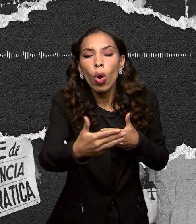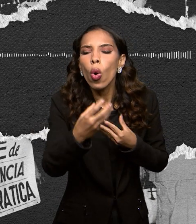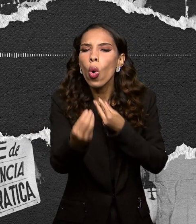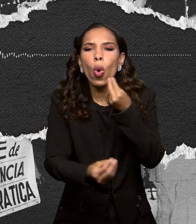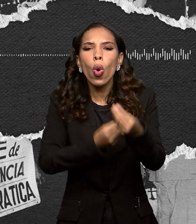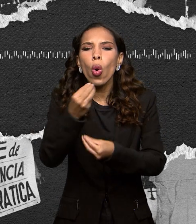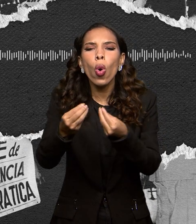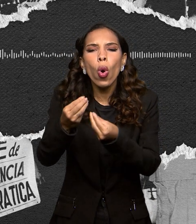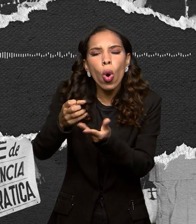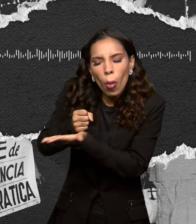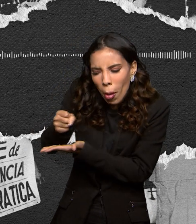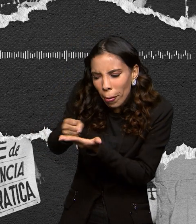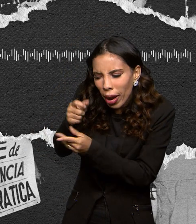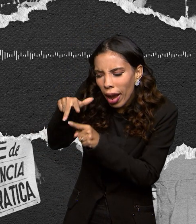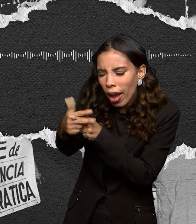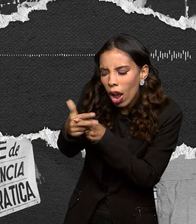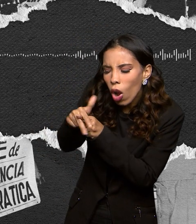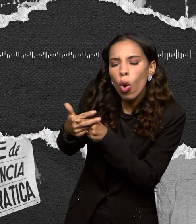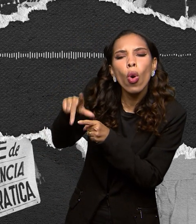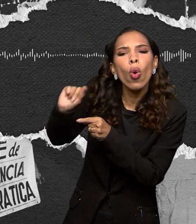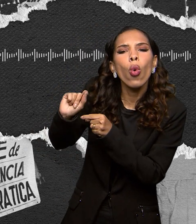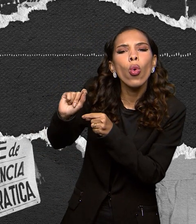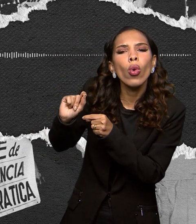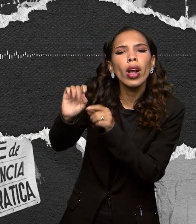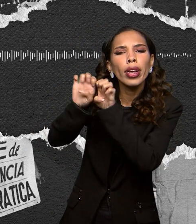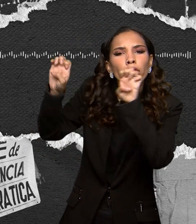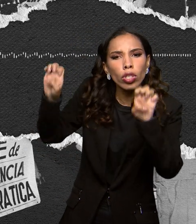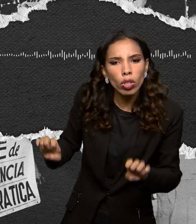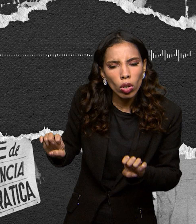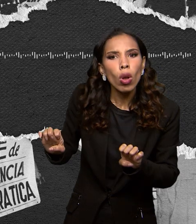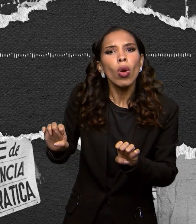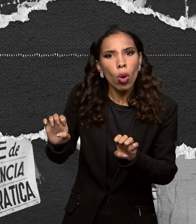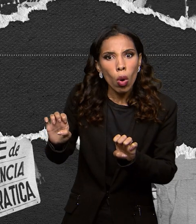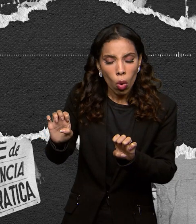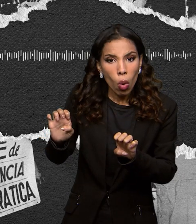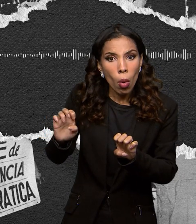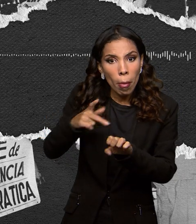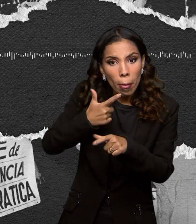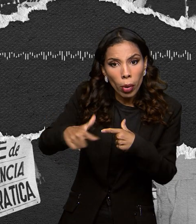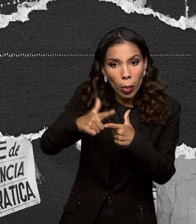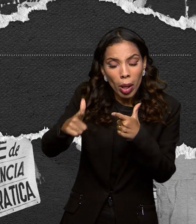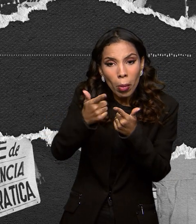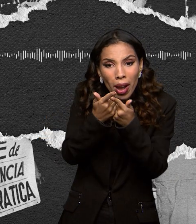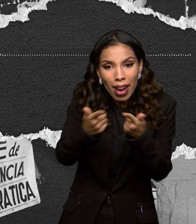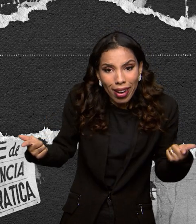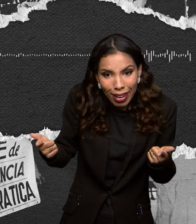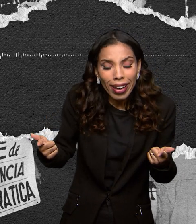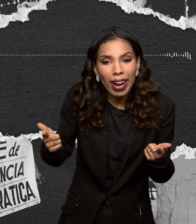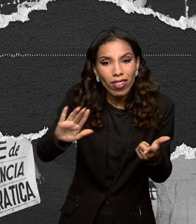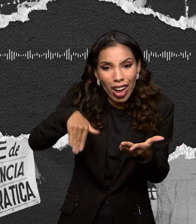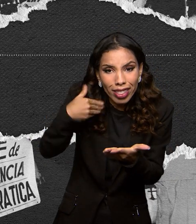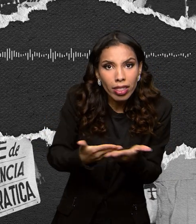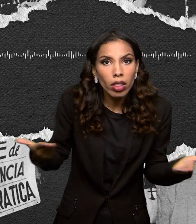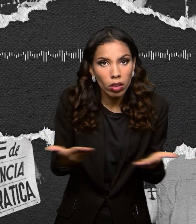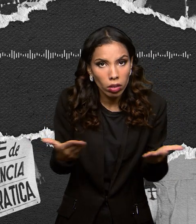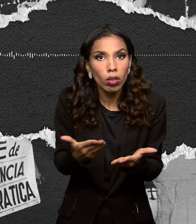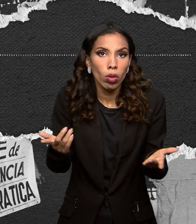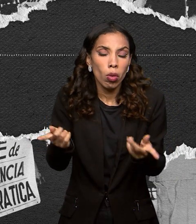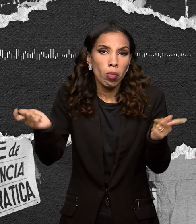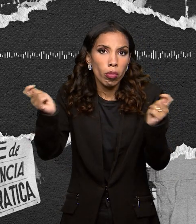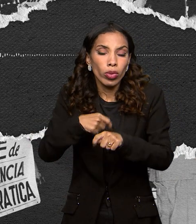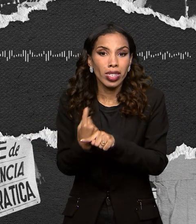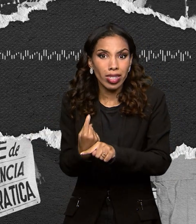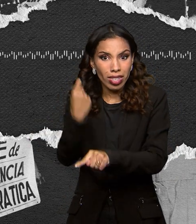reformas eram essas e como elas se relacionam a problemas graves que o país enfrenta hoje. Provavelmente, se o Brasil tivesse feito a reforma